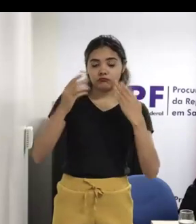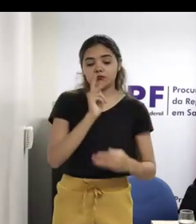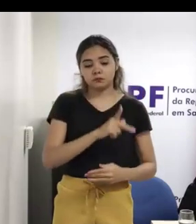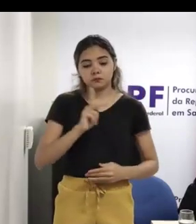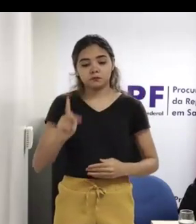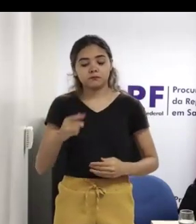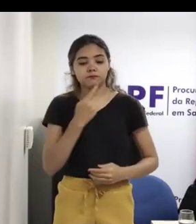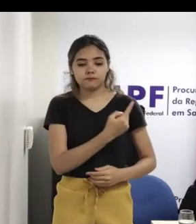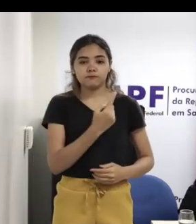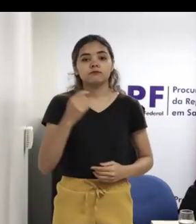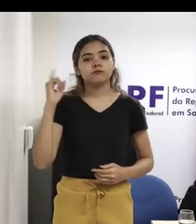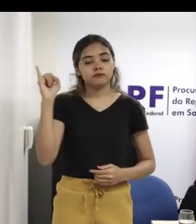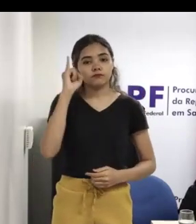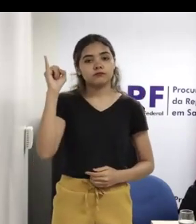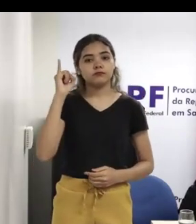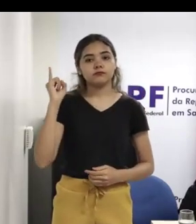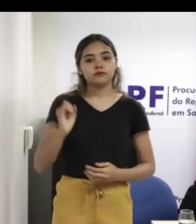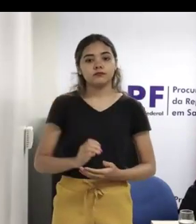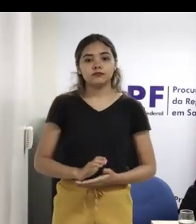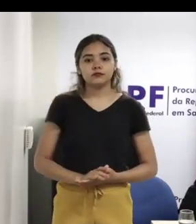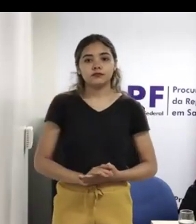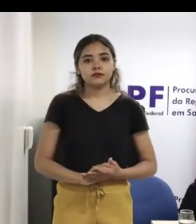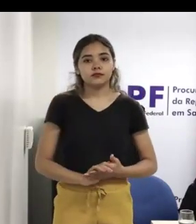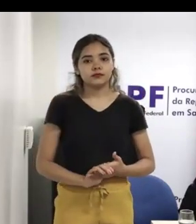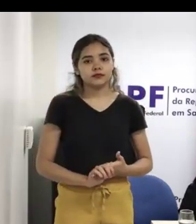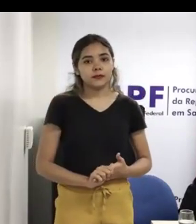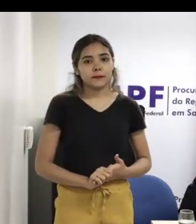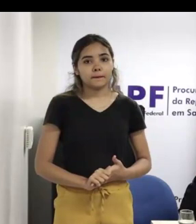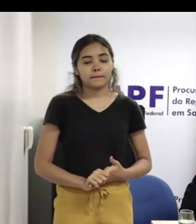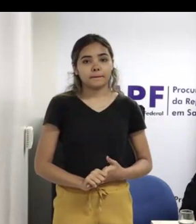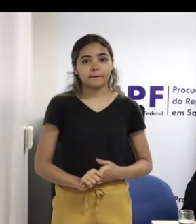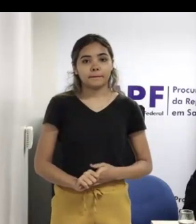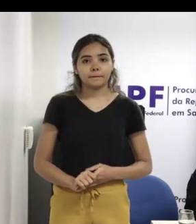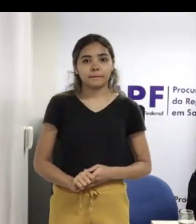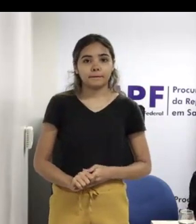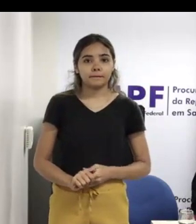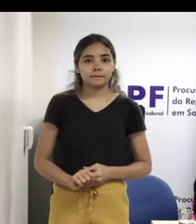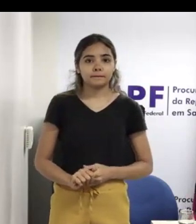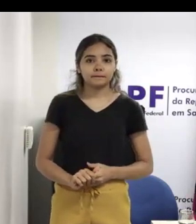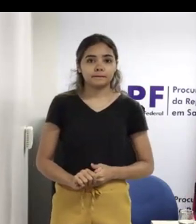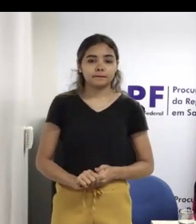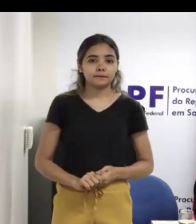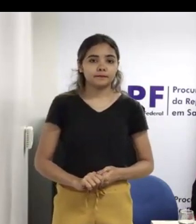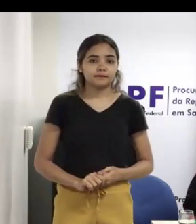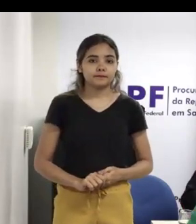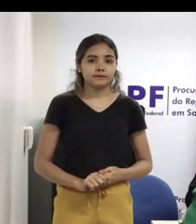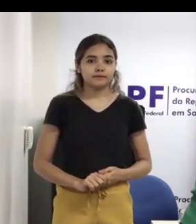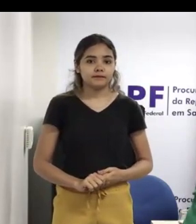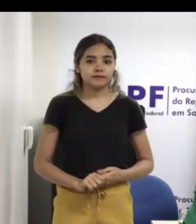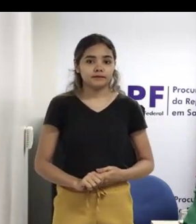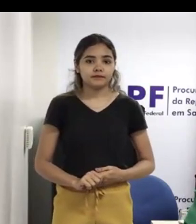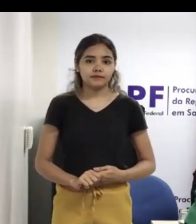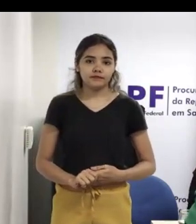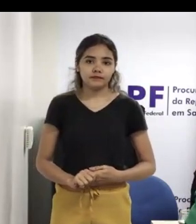essencial que a constituição determina que a constituição e as leis determinam que nós temos que toda uma rede de atendimento